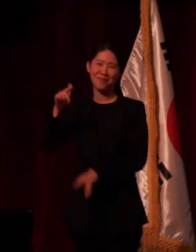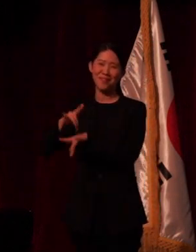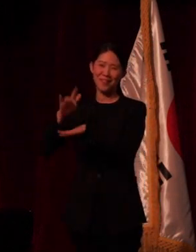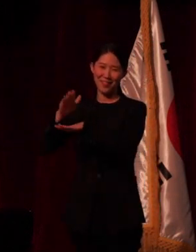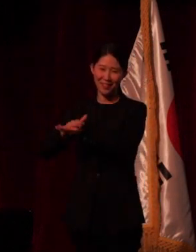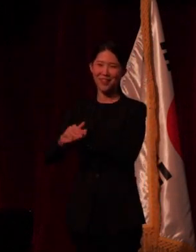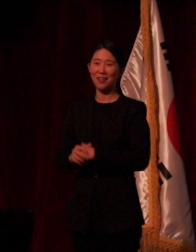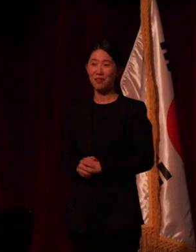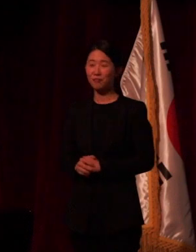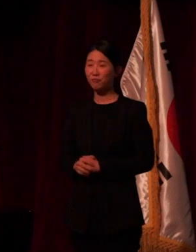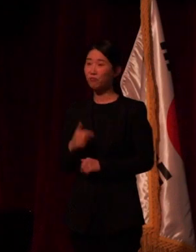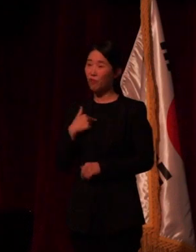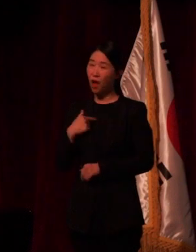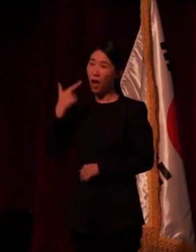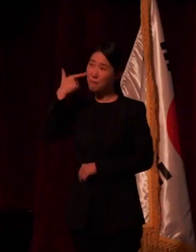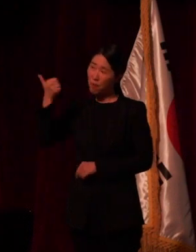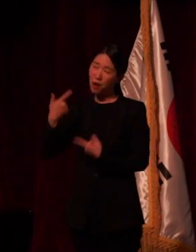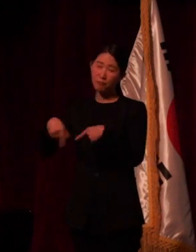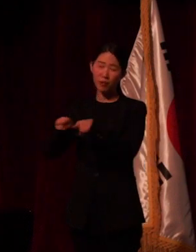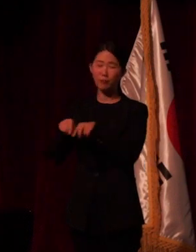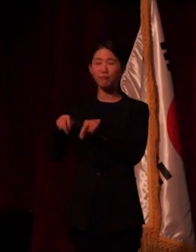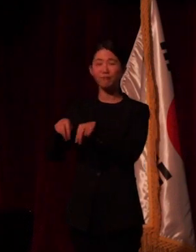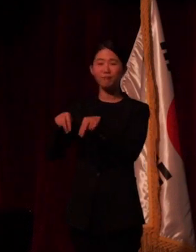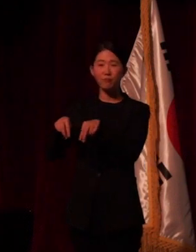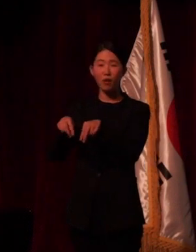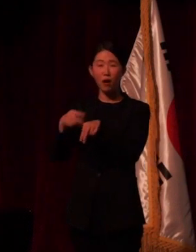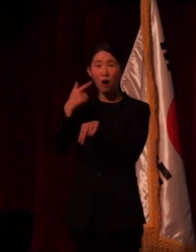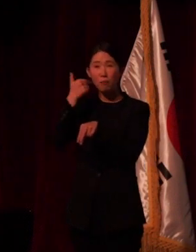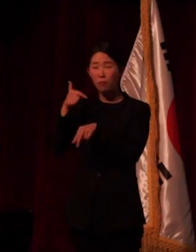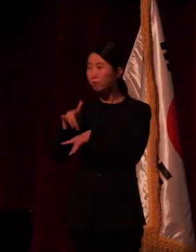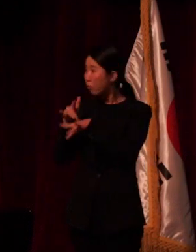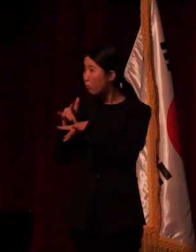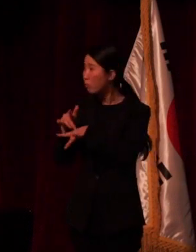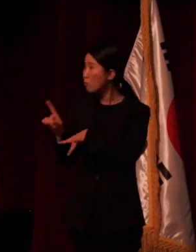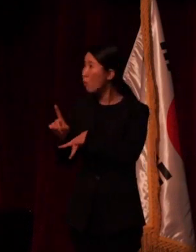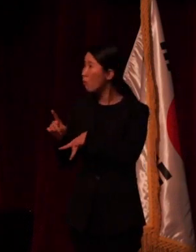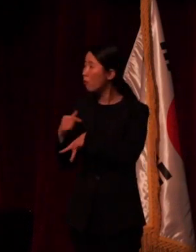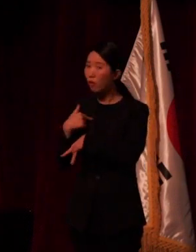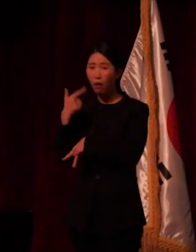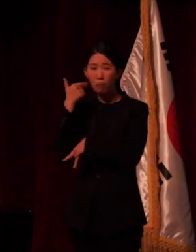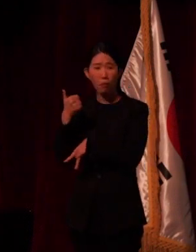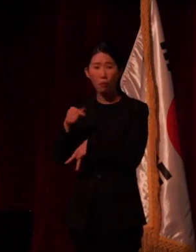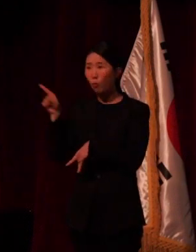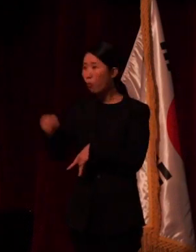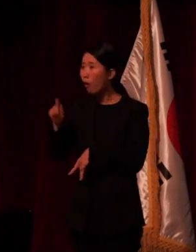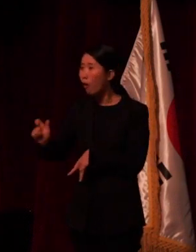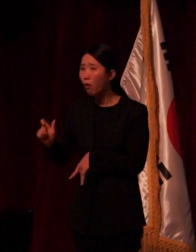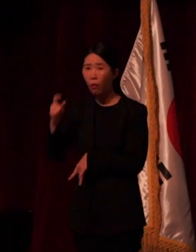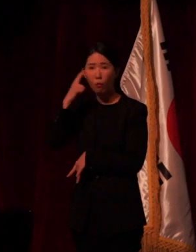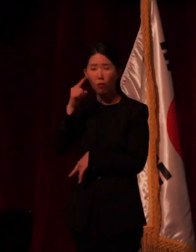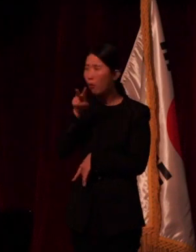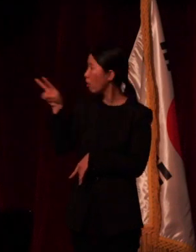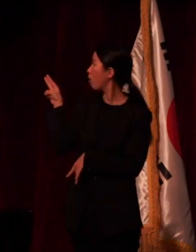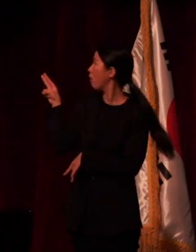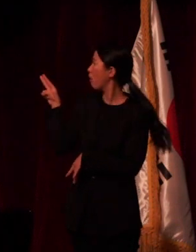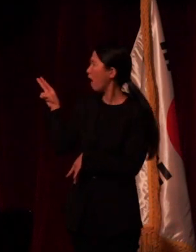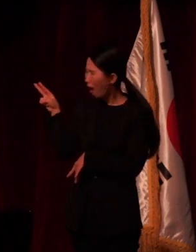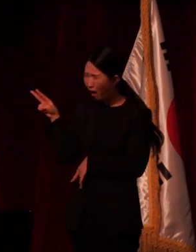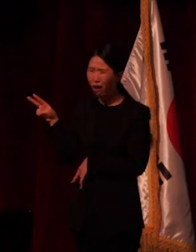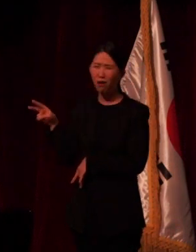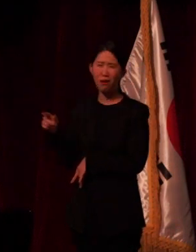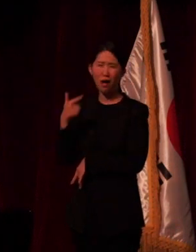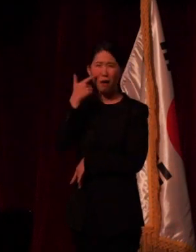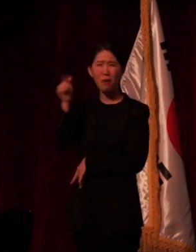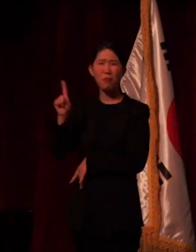함께 걷다가도 아빠가 보이지 않거나 조금 늦게 올 때가 있습니다. 100이면 100,